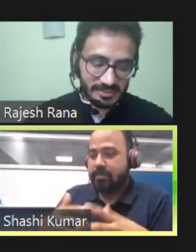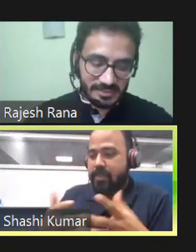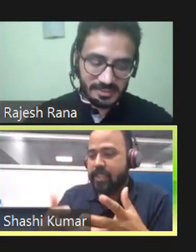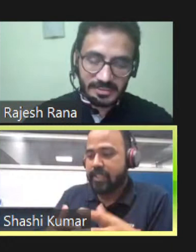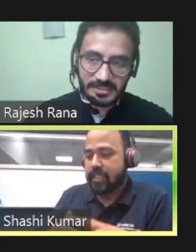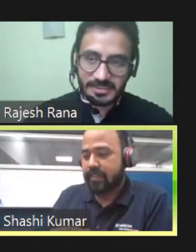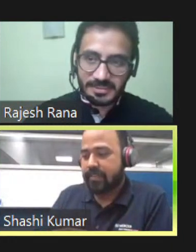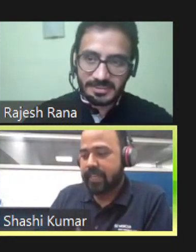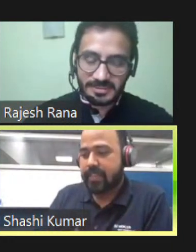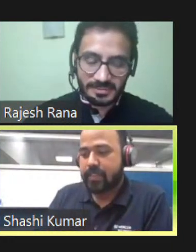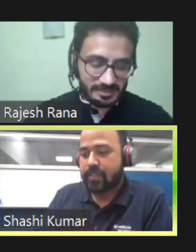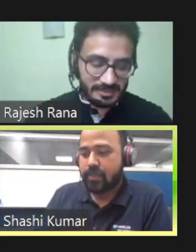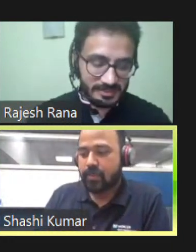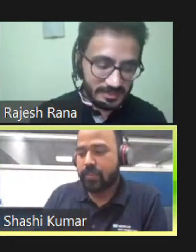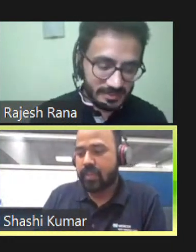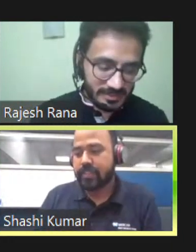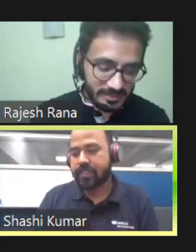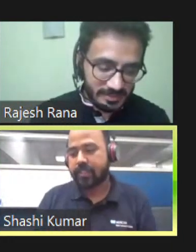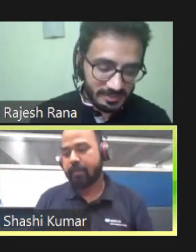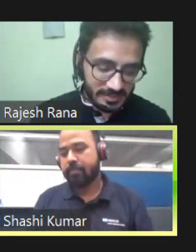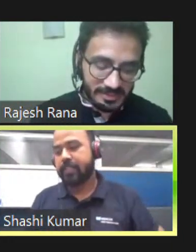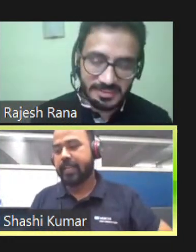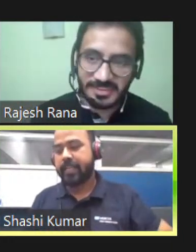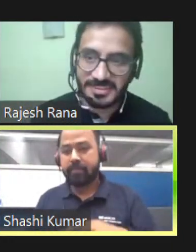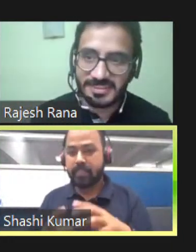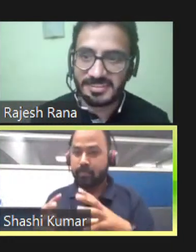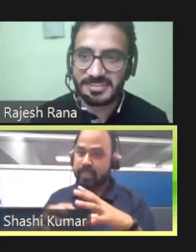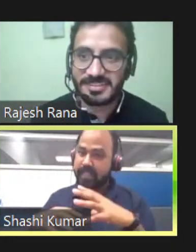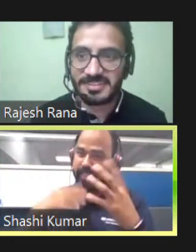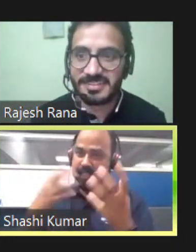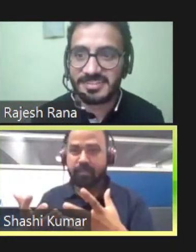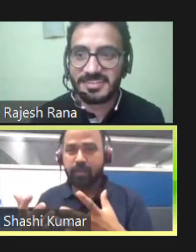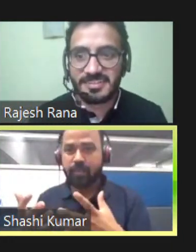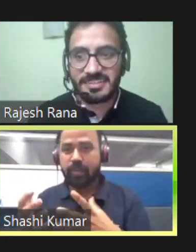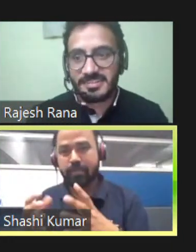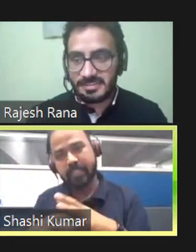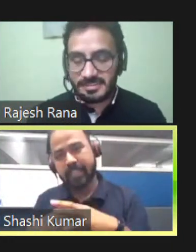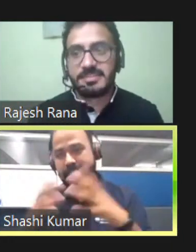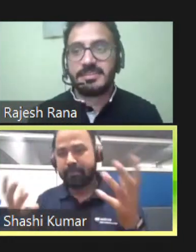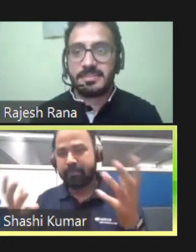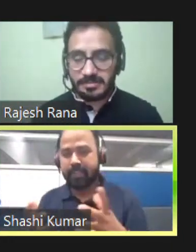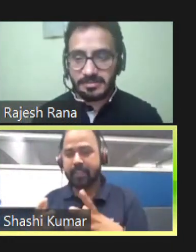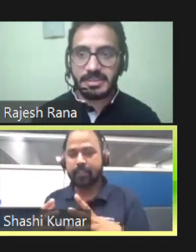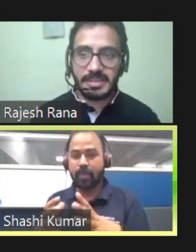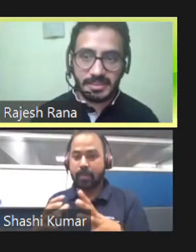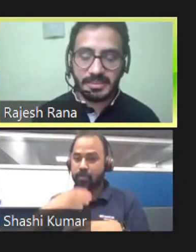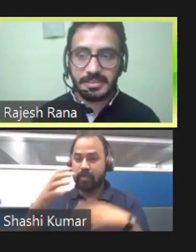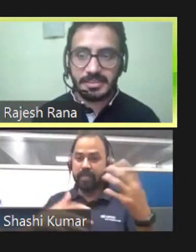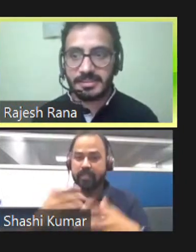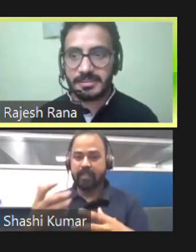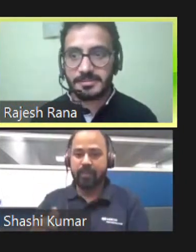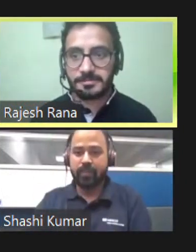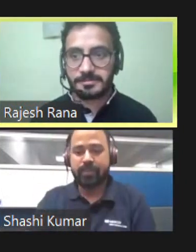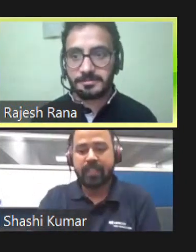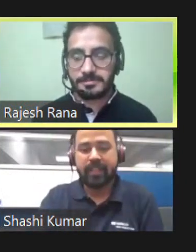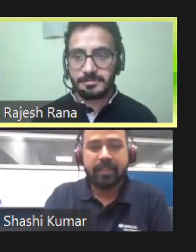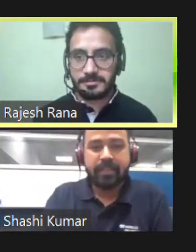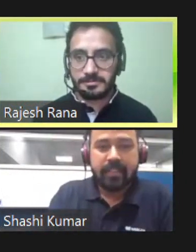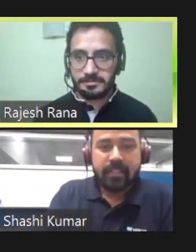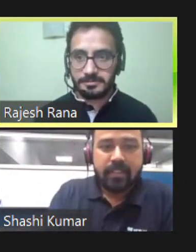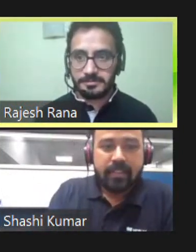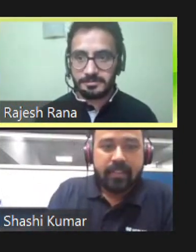उनका साइन नेम चेंज करें, राइट। सो रुद्रांश, आपका साइन नेम की जब वो देखेंगे आपको तो आपका साइन नेम दे देंगे, right, उनसे बात करने के